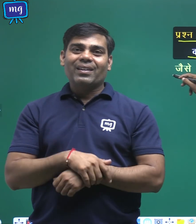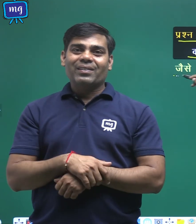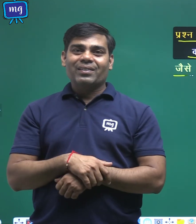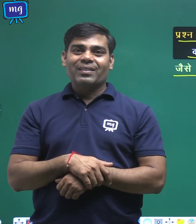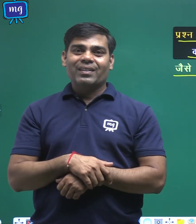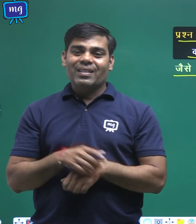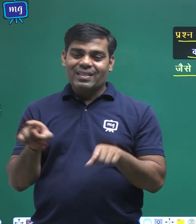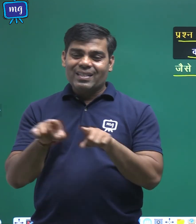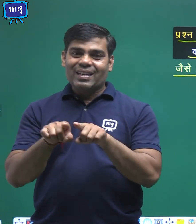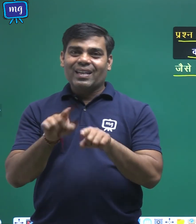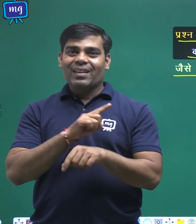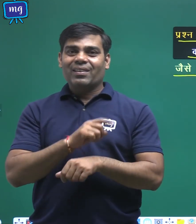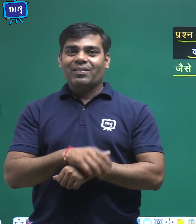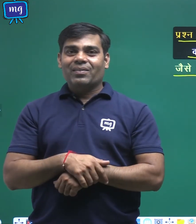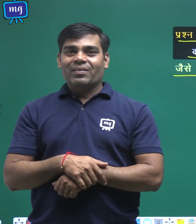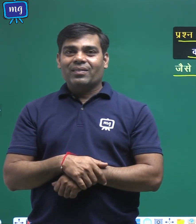जैसे